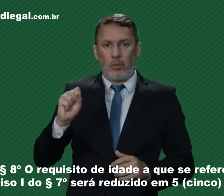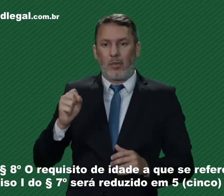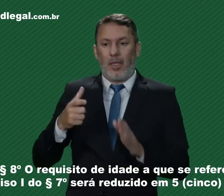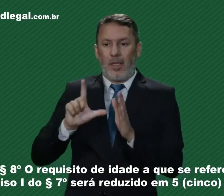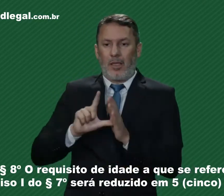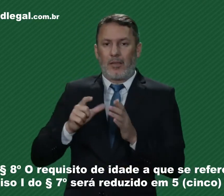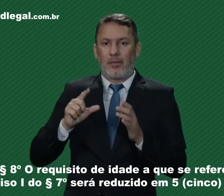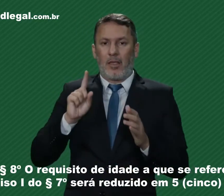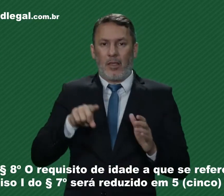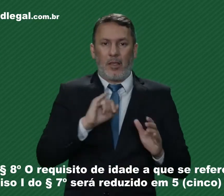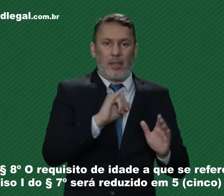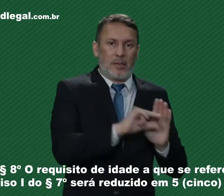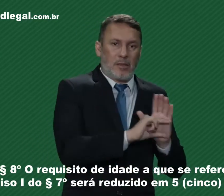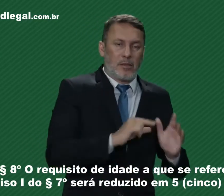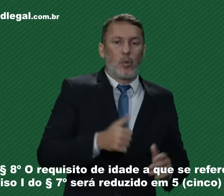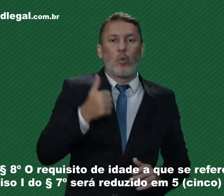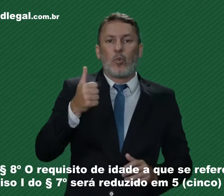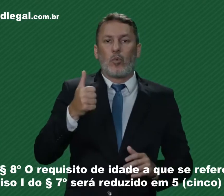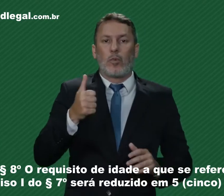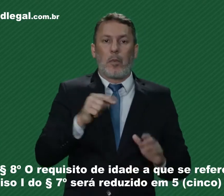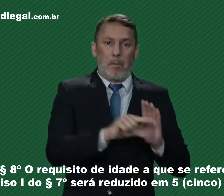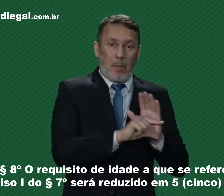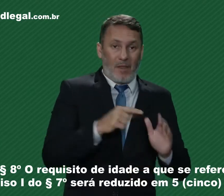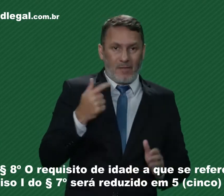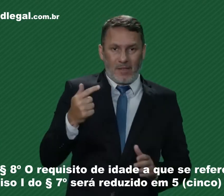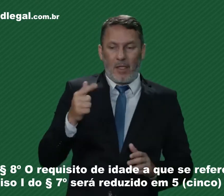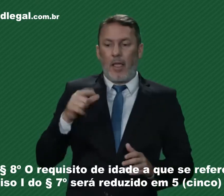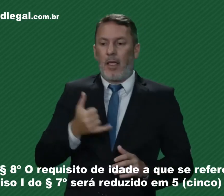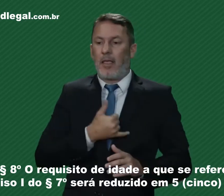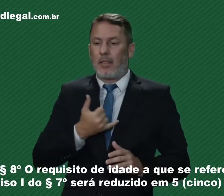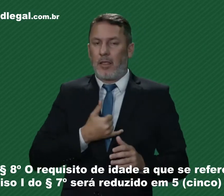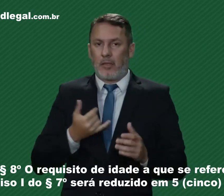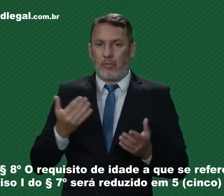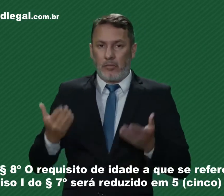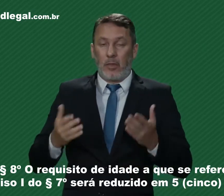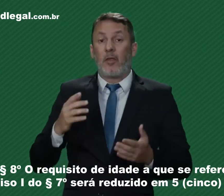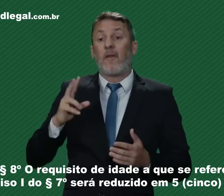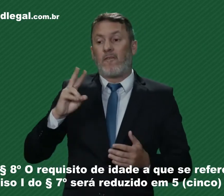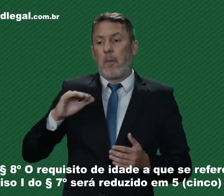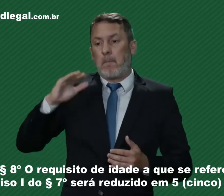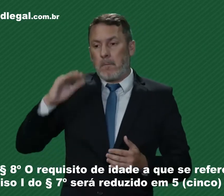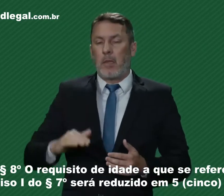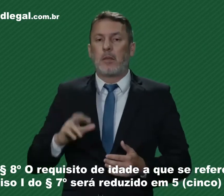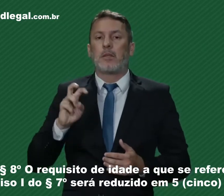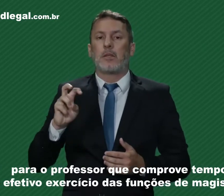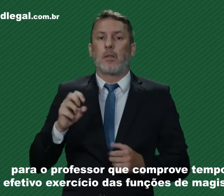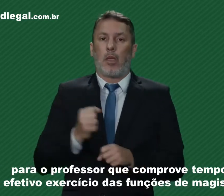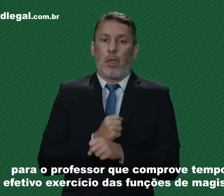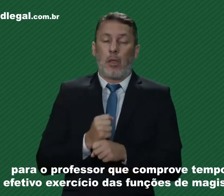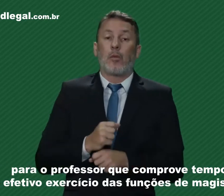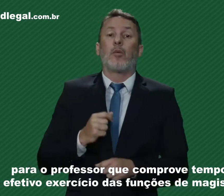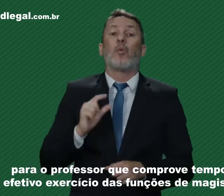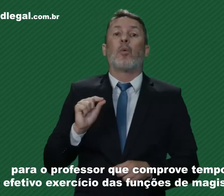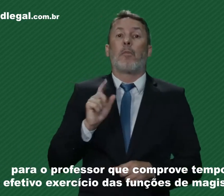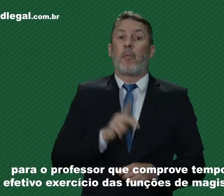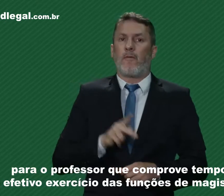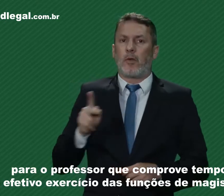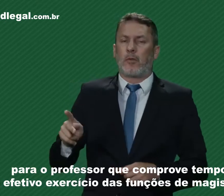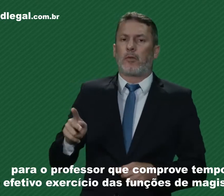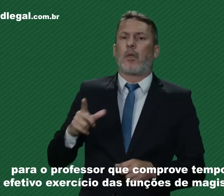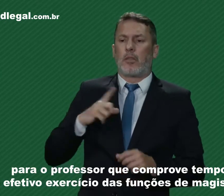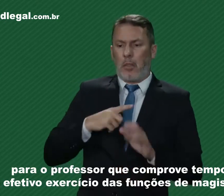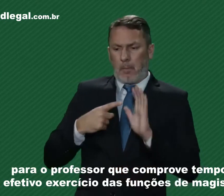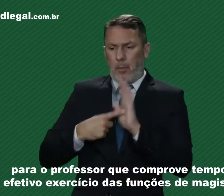requisito idade a que se refere o inciso 1 do parágrafo 7º será reduzido em 5 anos para o professor que